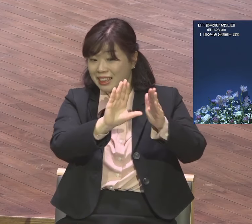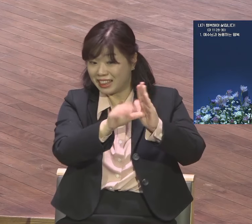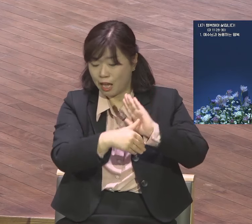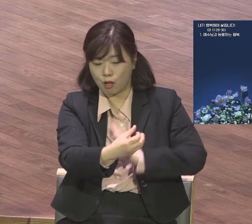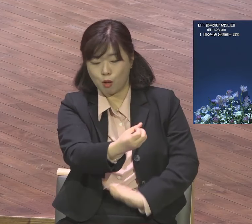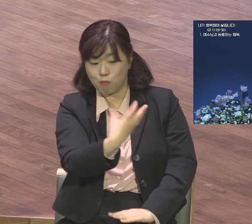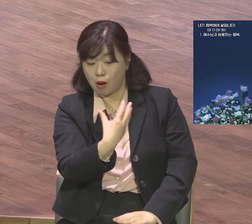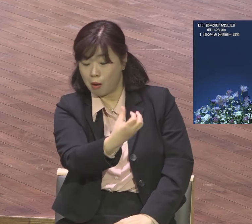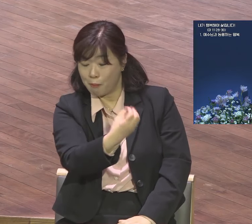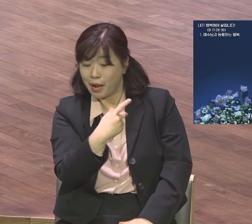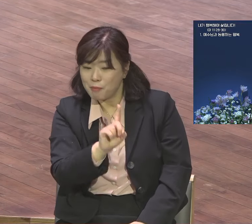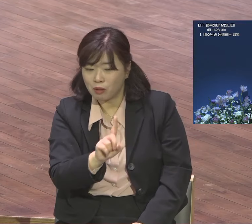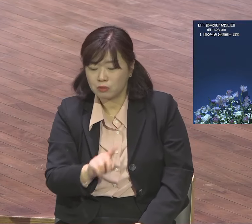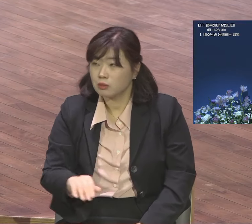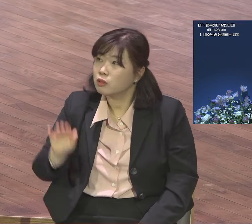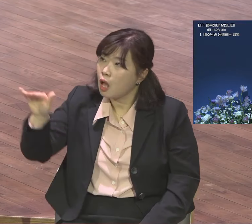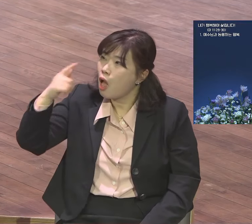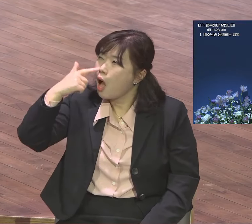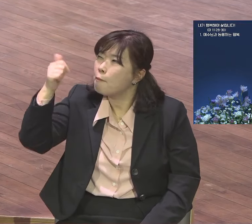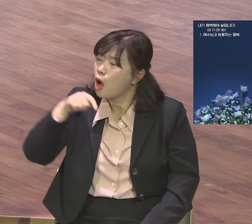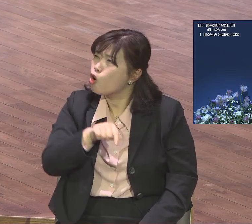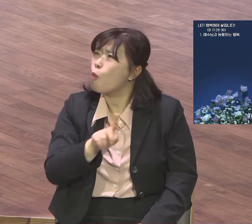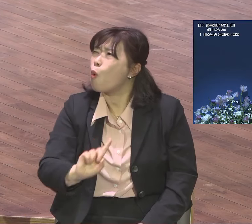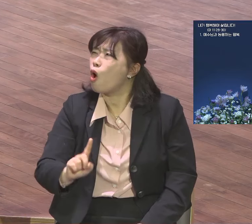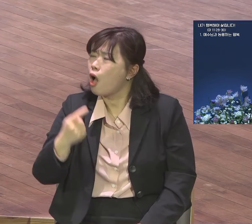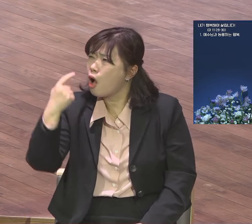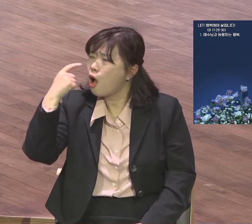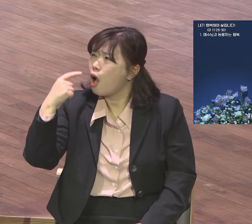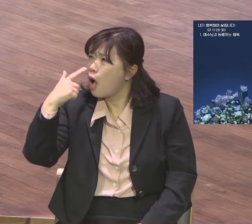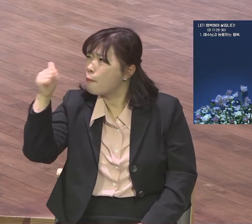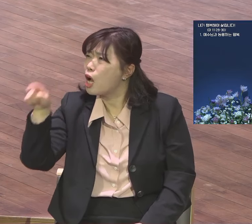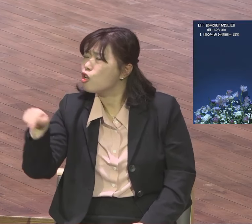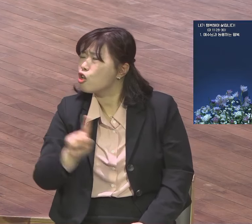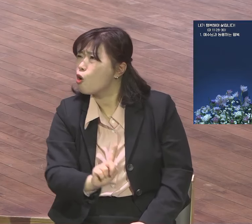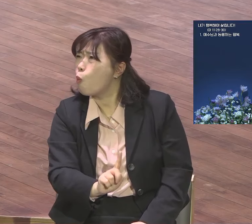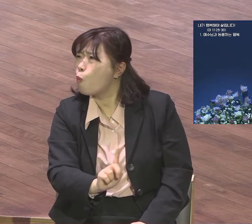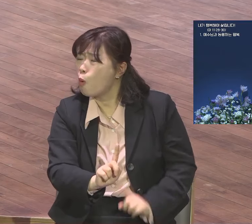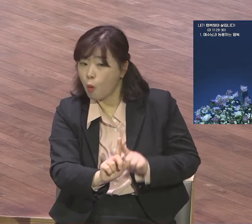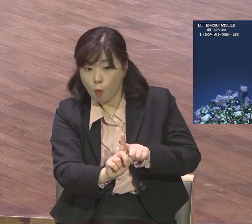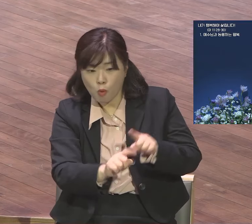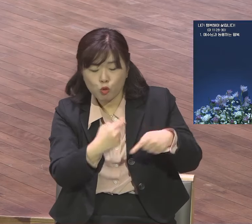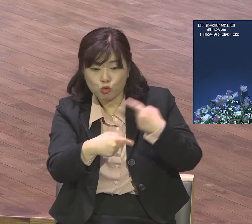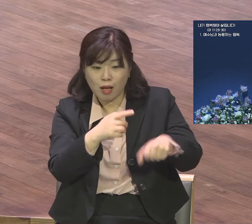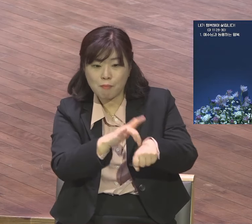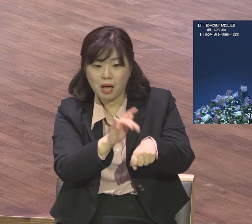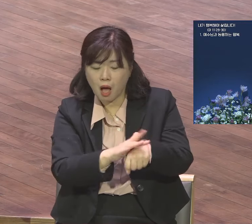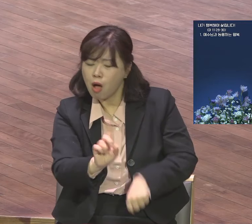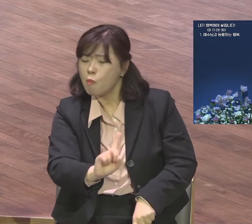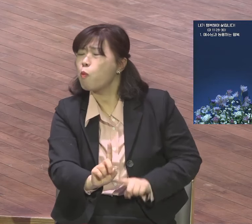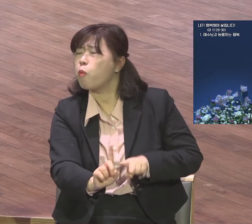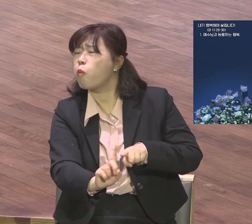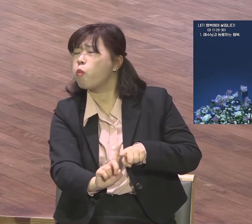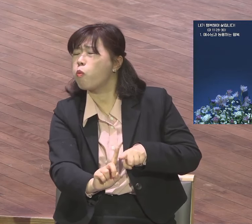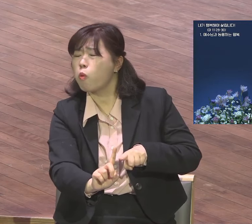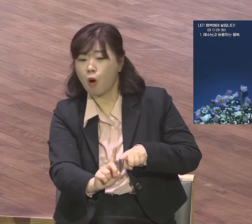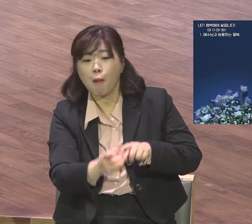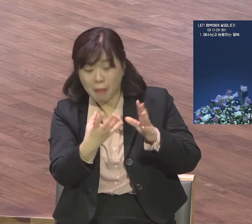아빠 이거 뭐야? 이 질문을 해요. 아, 저희 아이만 그랬는지.